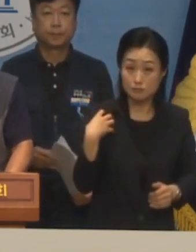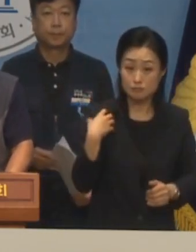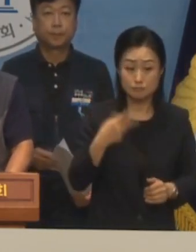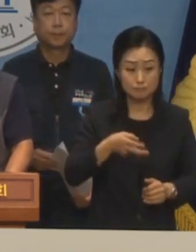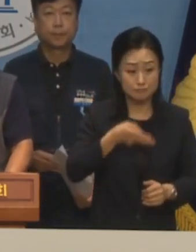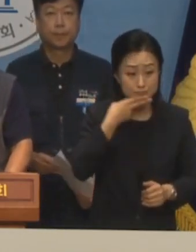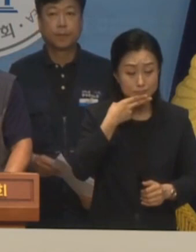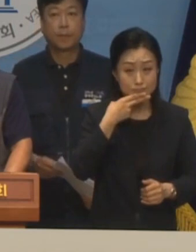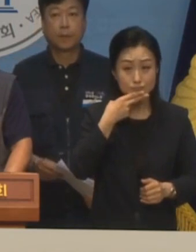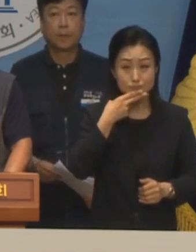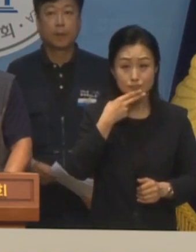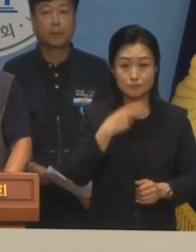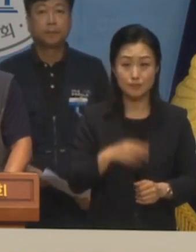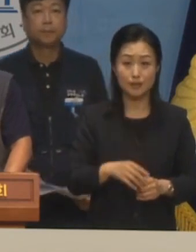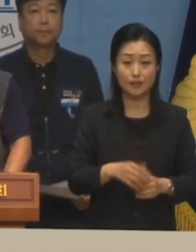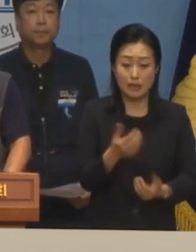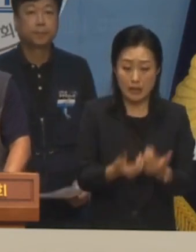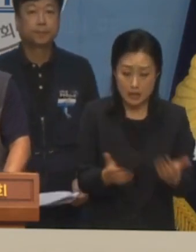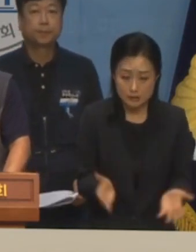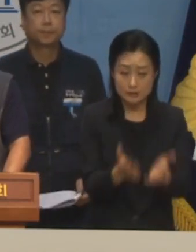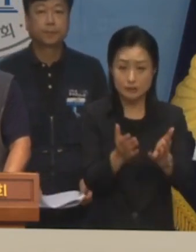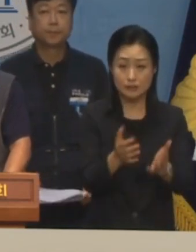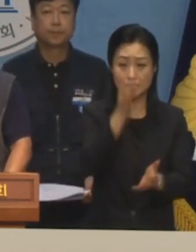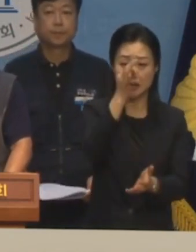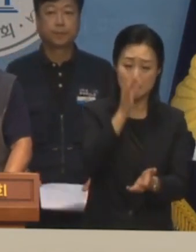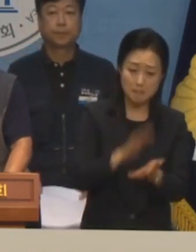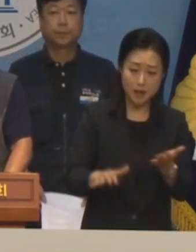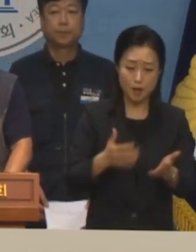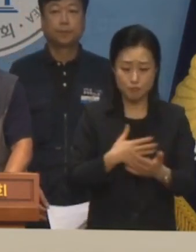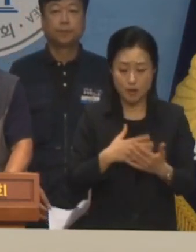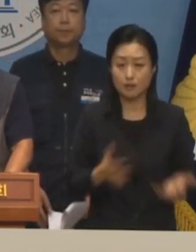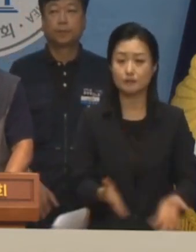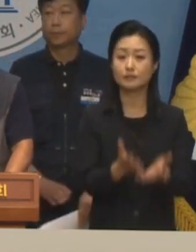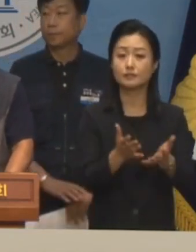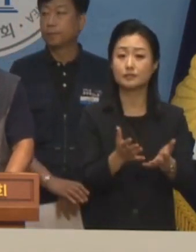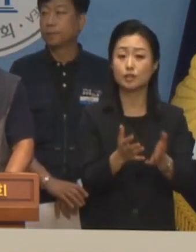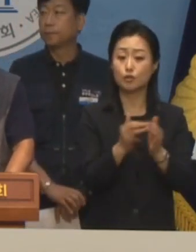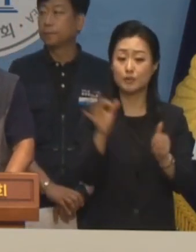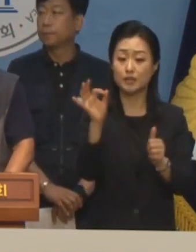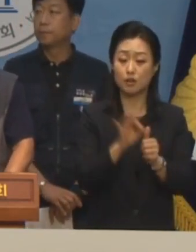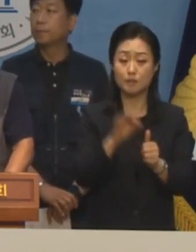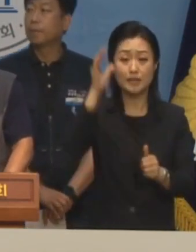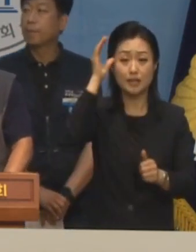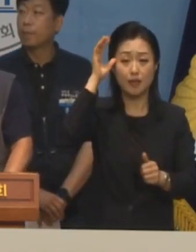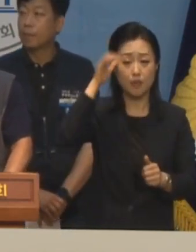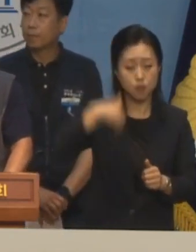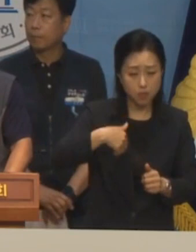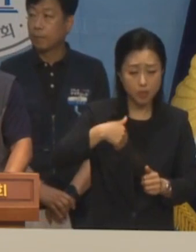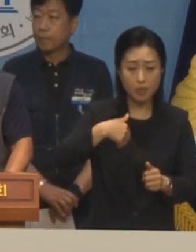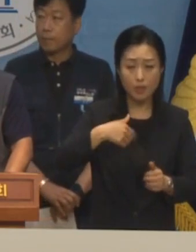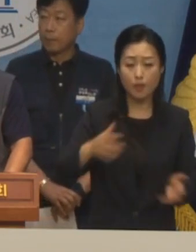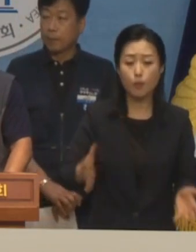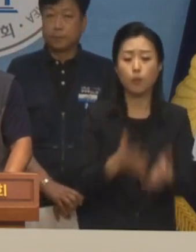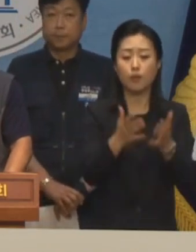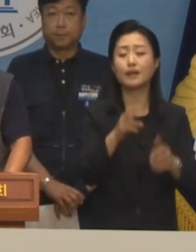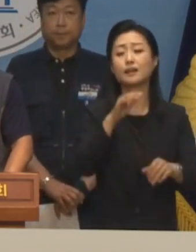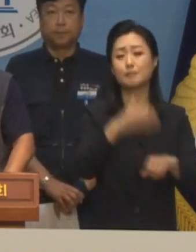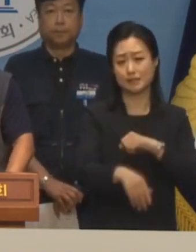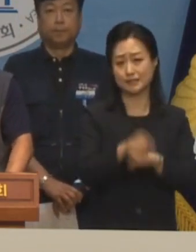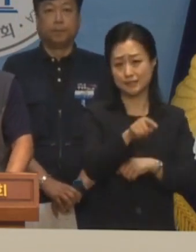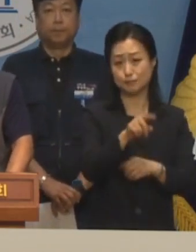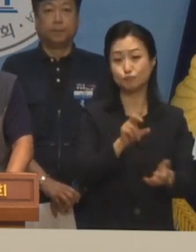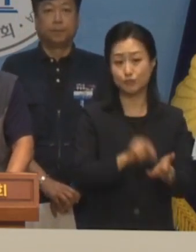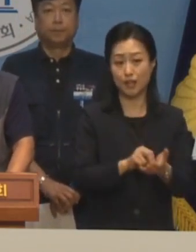않고 오히려 세대 갈등과 기금 소진에 따른 불안을 부추기며 국민연금에 대한 기대를 저버리게